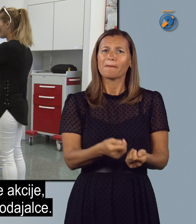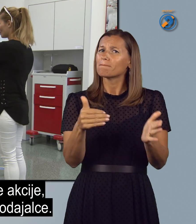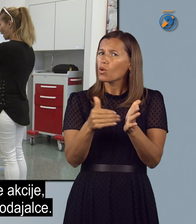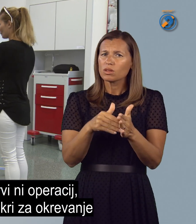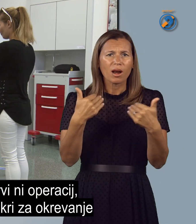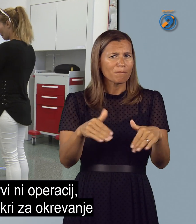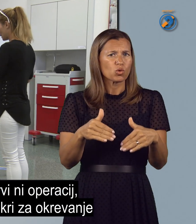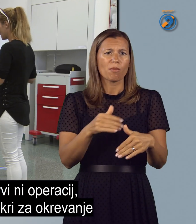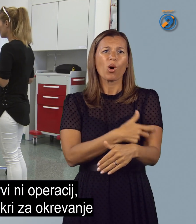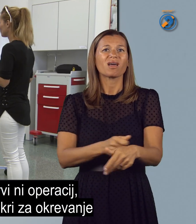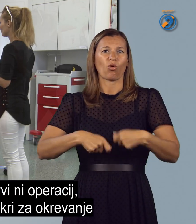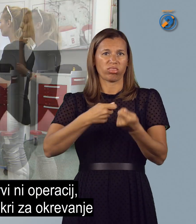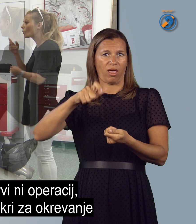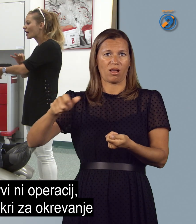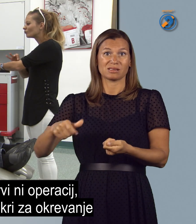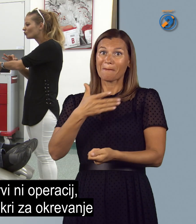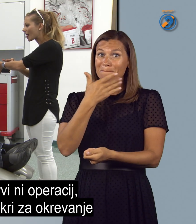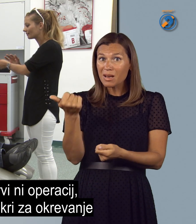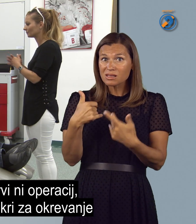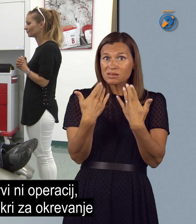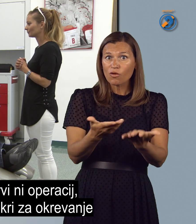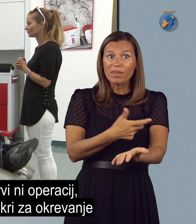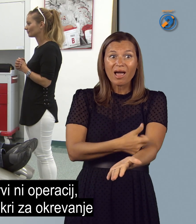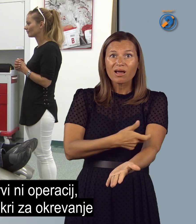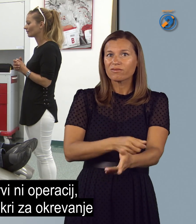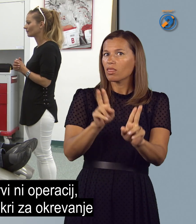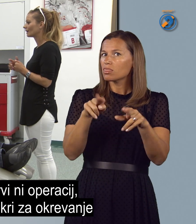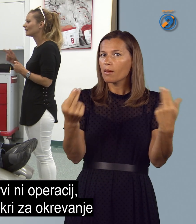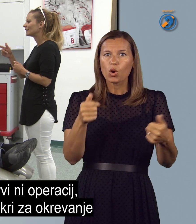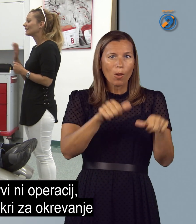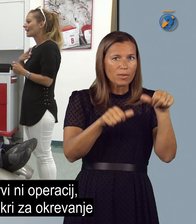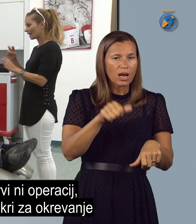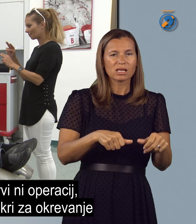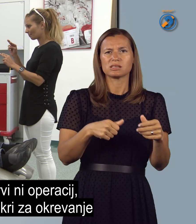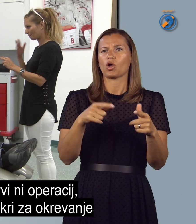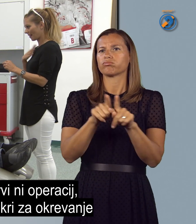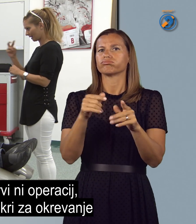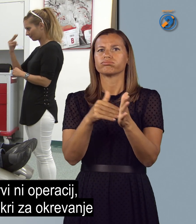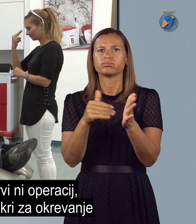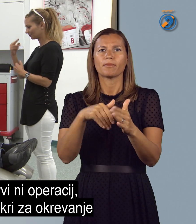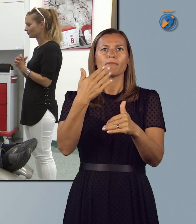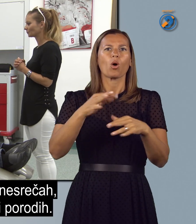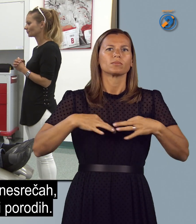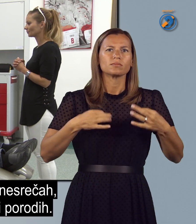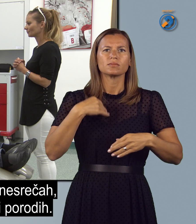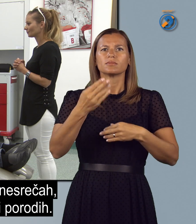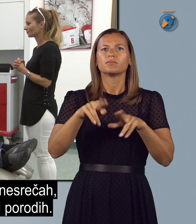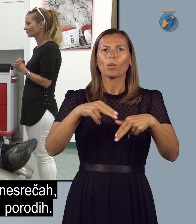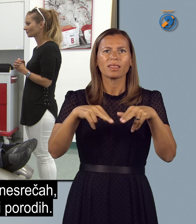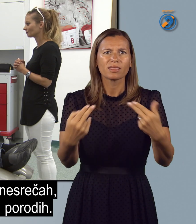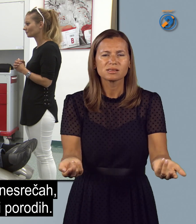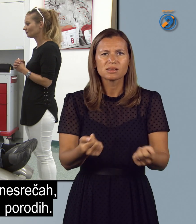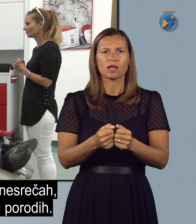krvodajalce. Brez darovane krvi ni operacij. Pacienti potrebujejo kri za okrevanje po